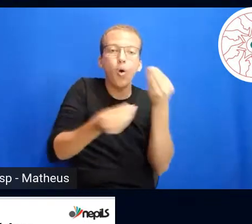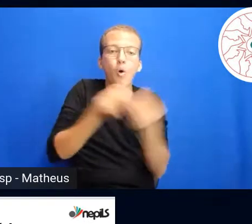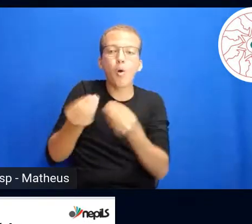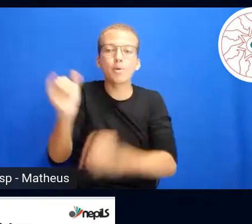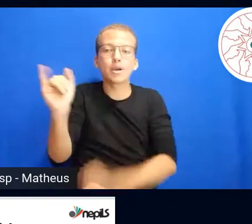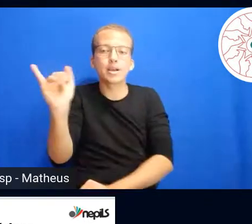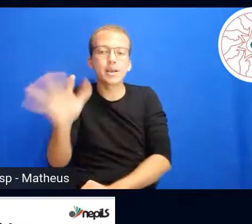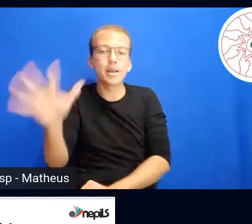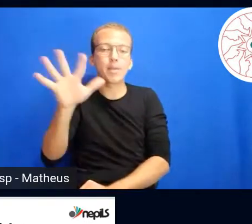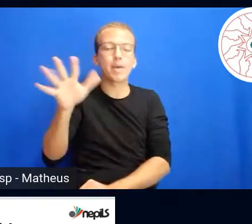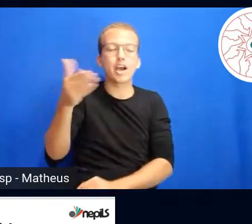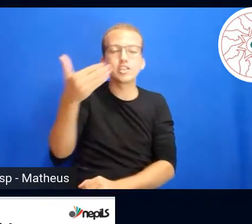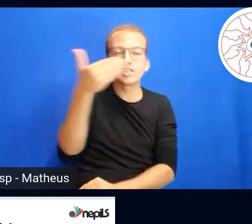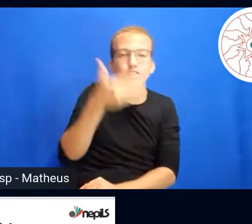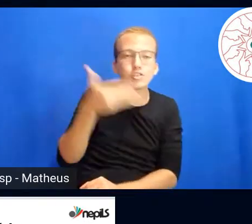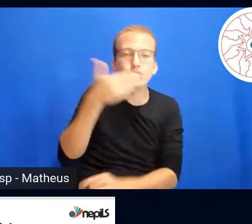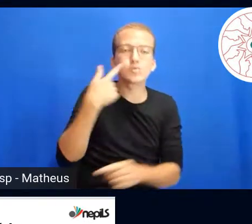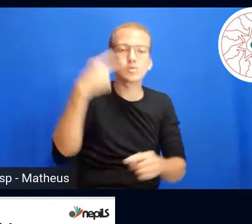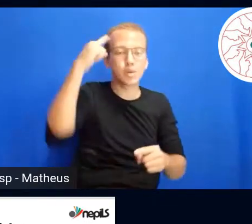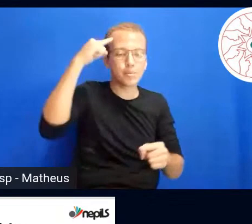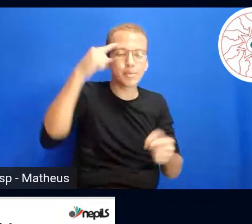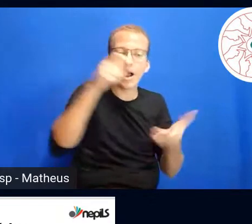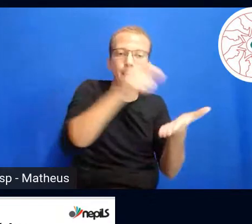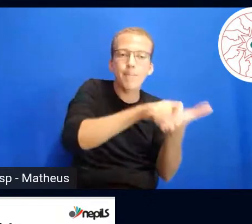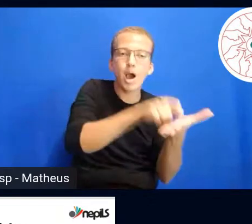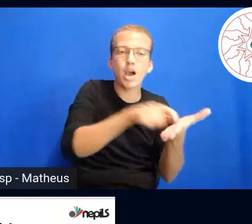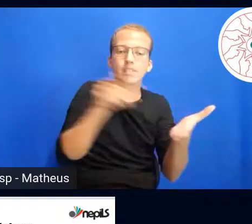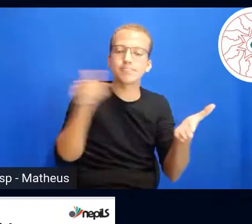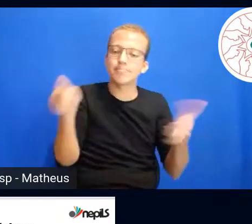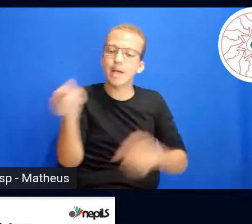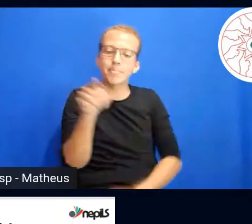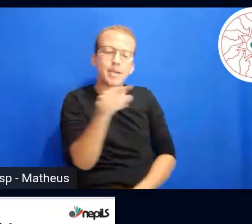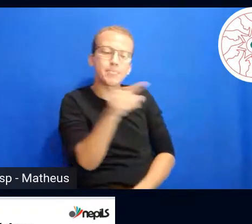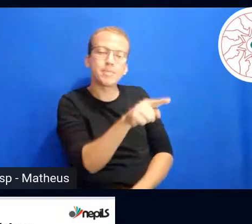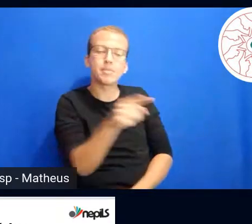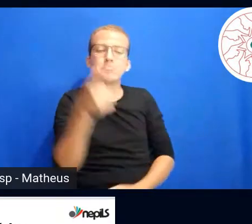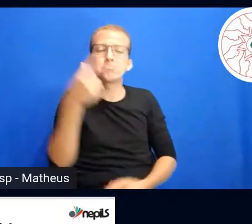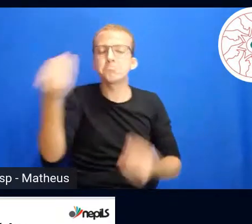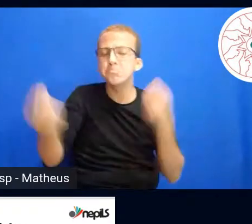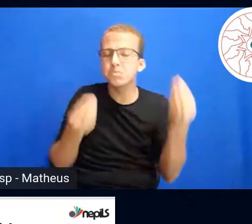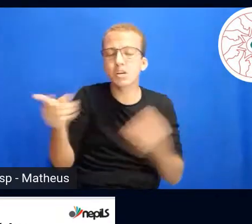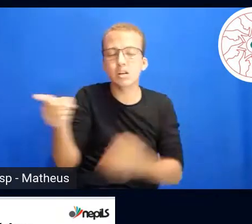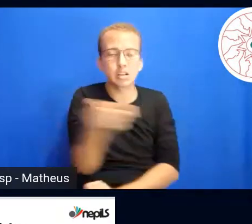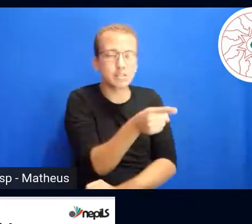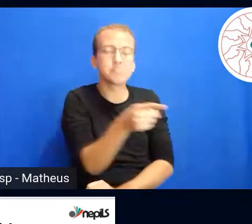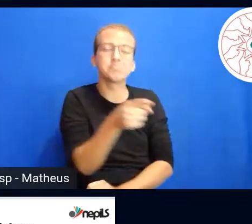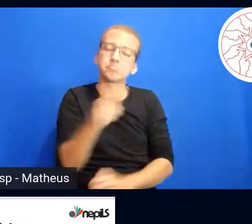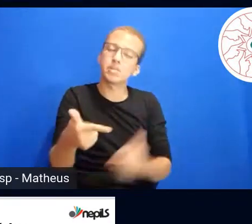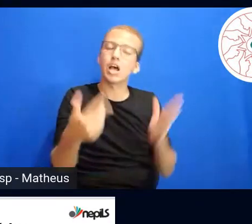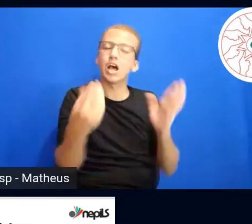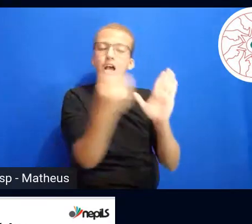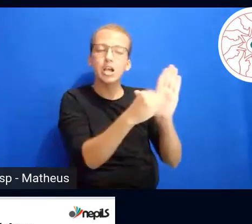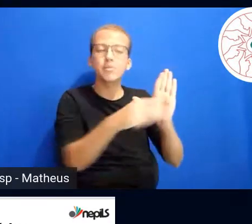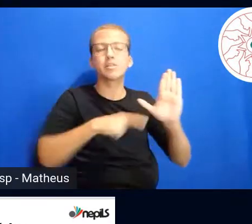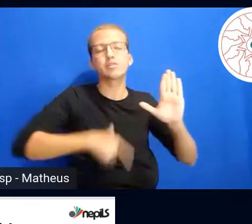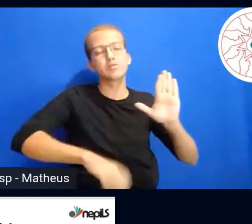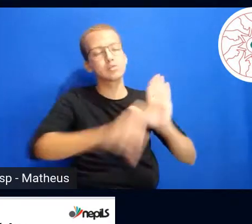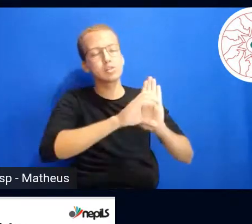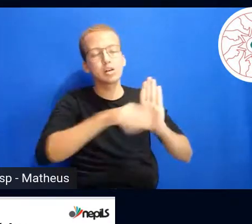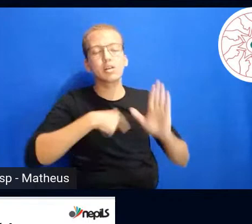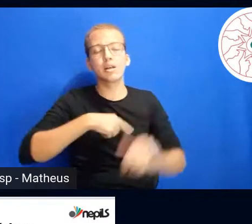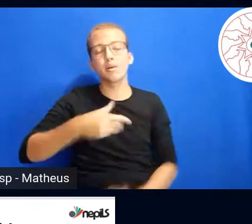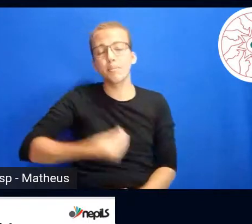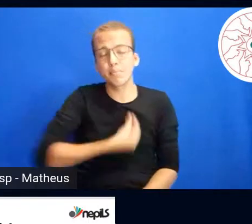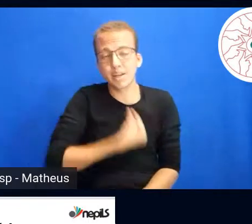que foi eh proposto na imagem? Então esse essa é uma perspectiva também de estudo no capítulo. E por último, a escrita em